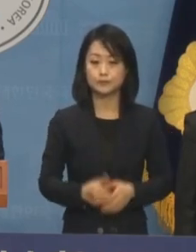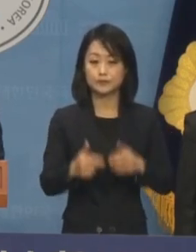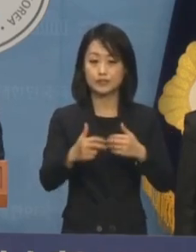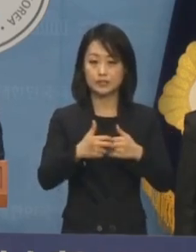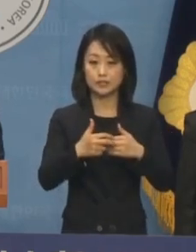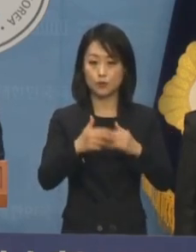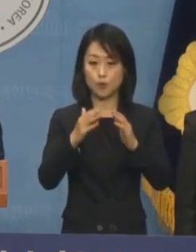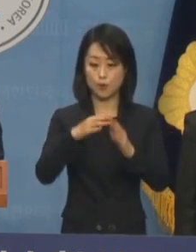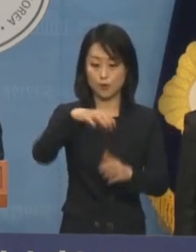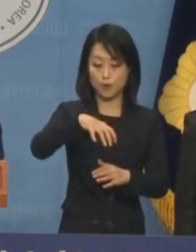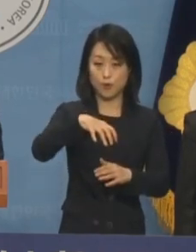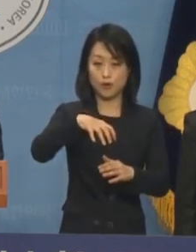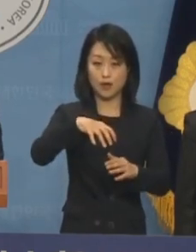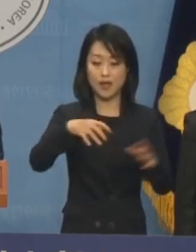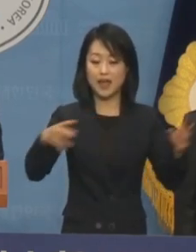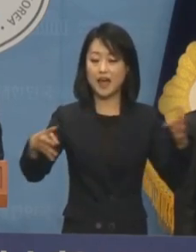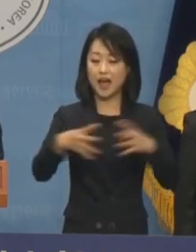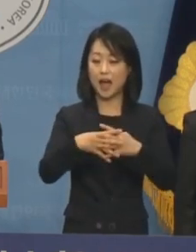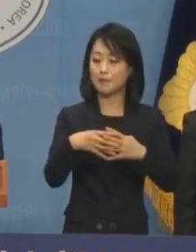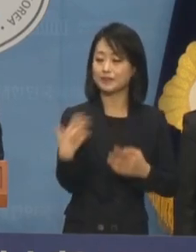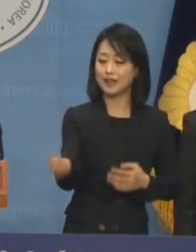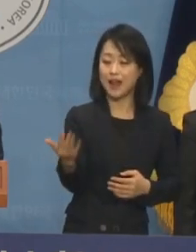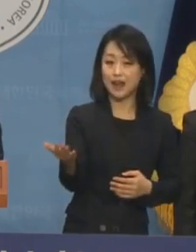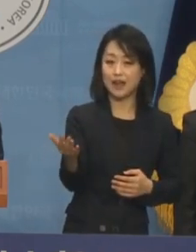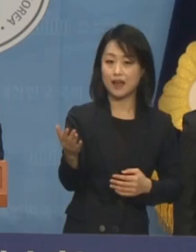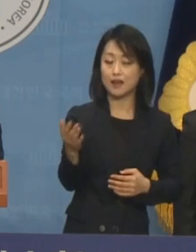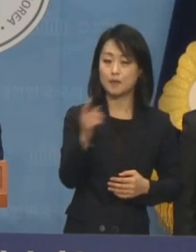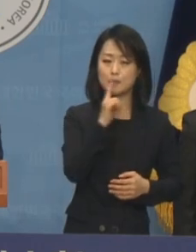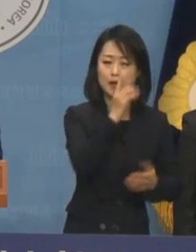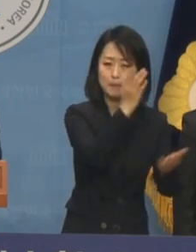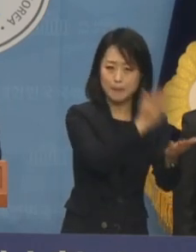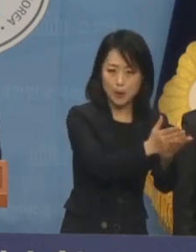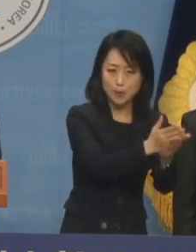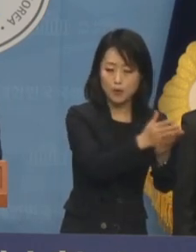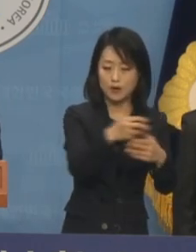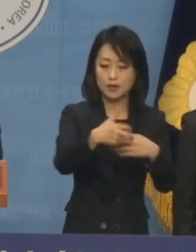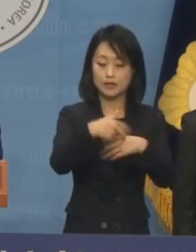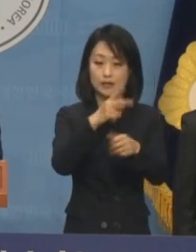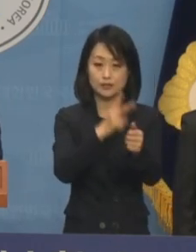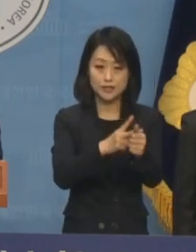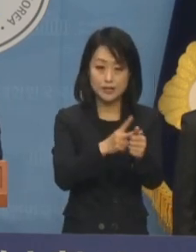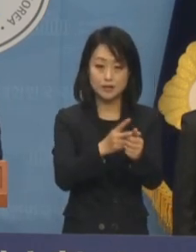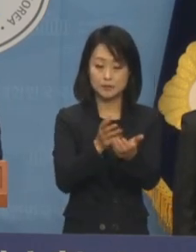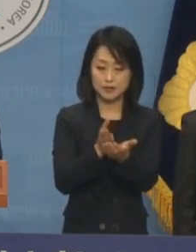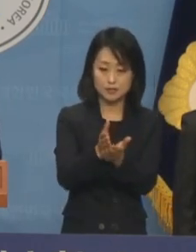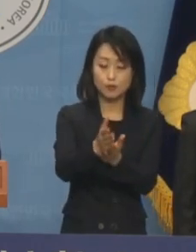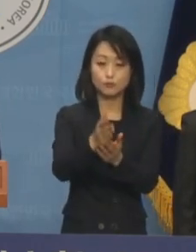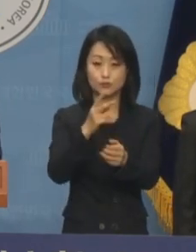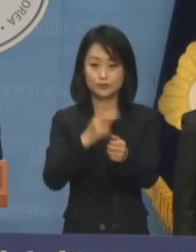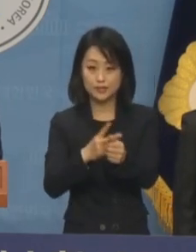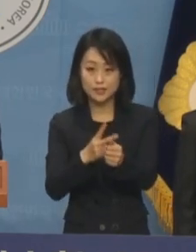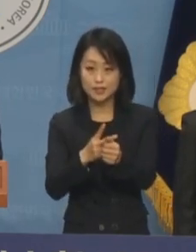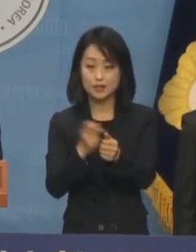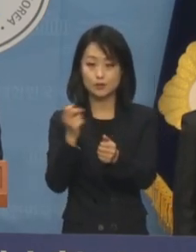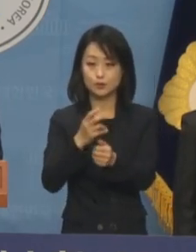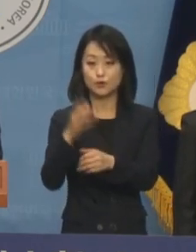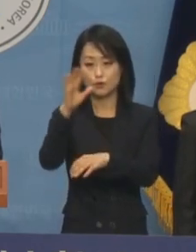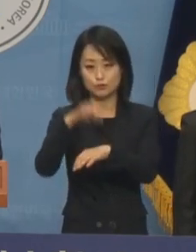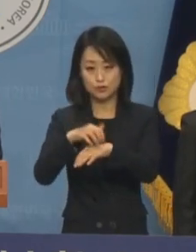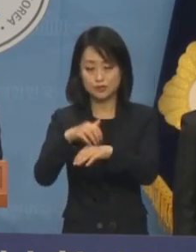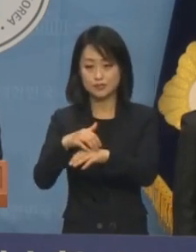의료계의 합의안을 가져오라고 책임을 전가한 것이 아니라 의대 교수, 전문의, 전공의,